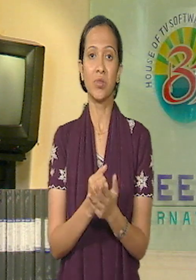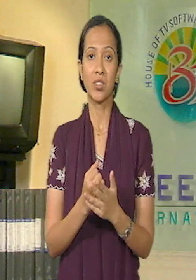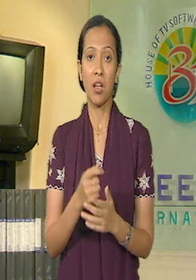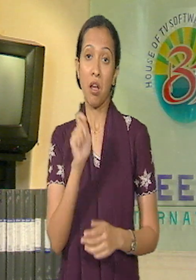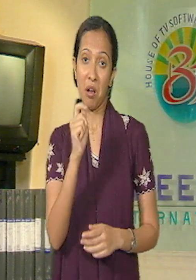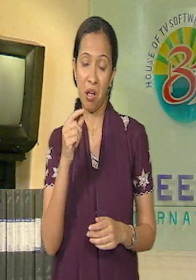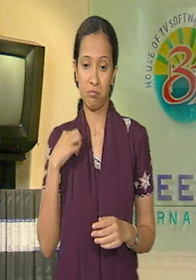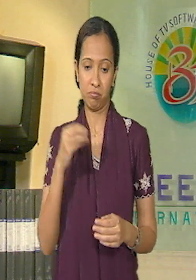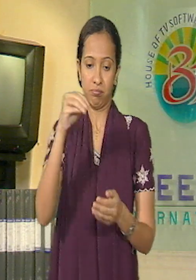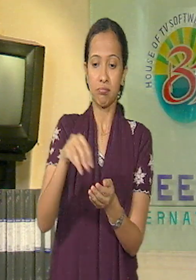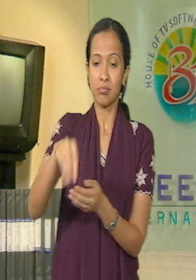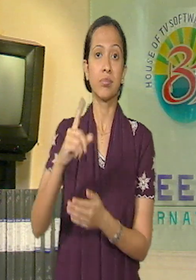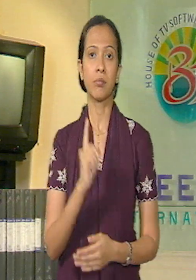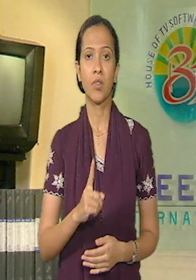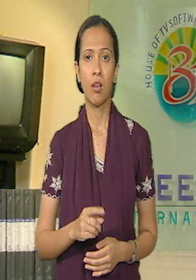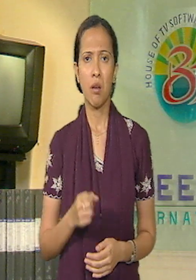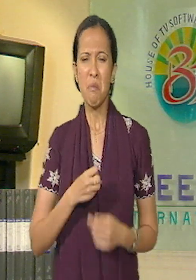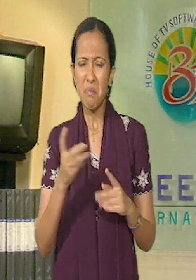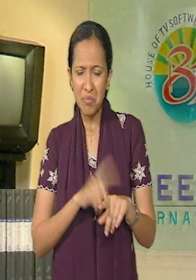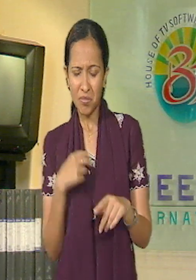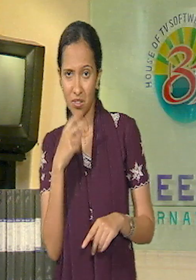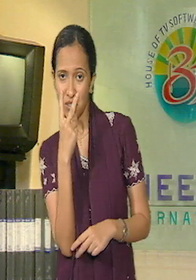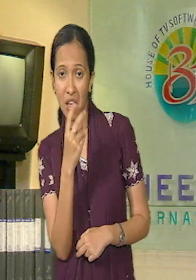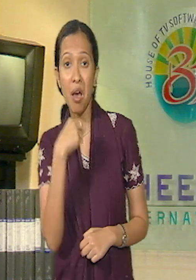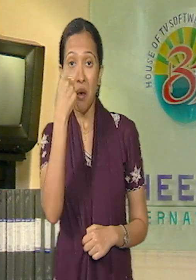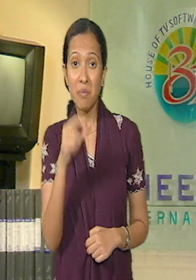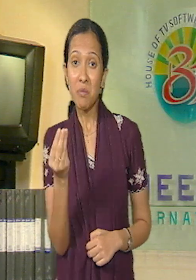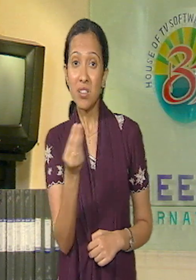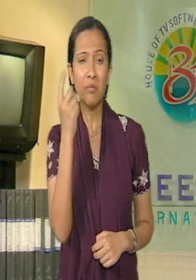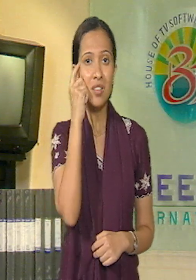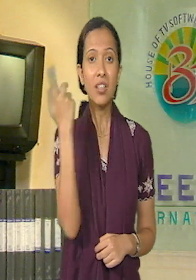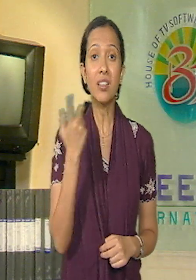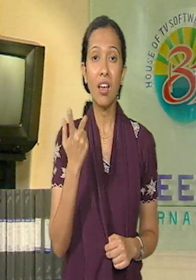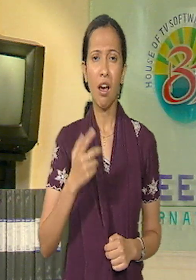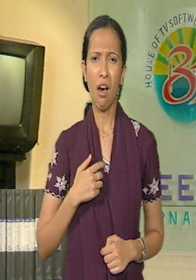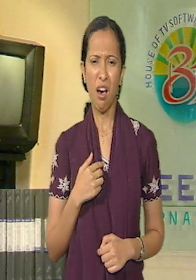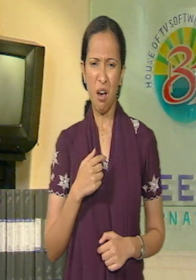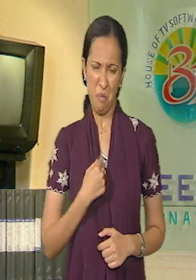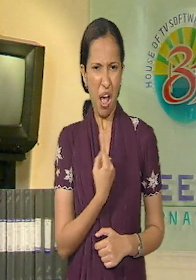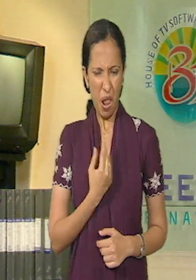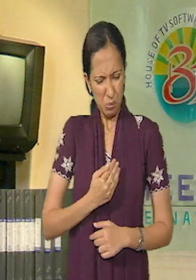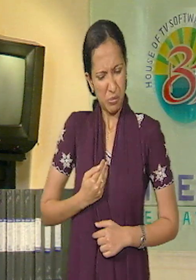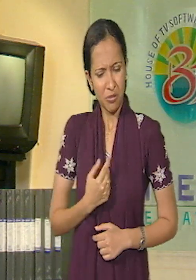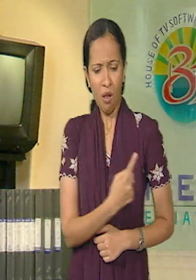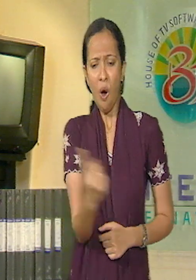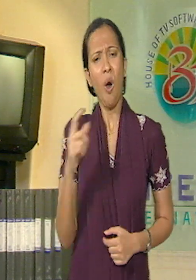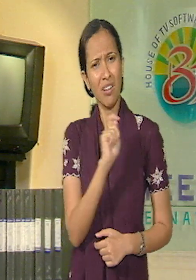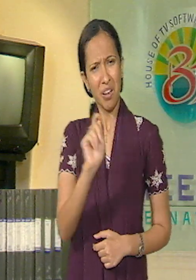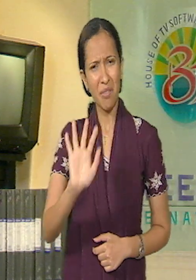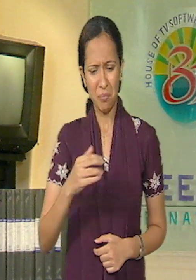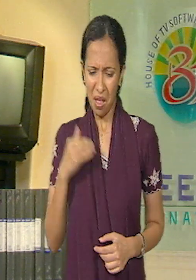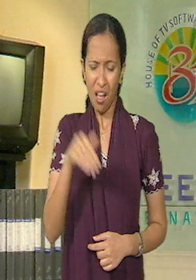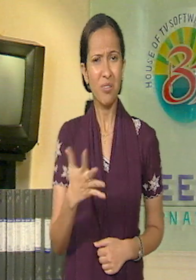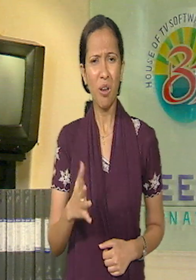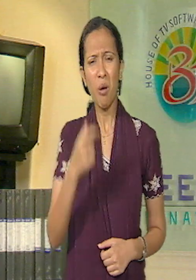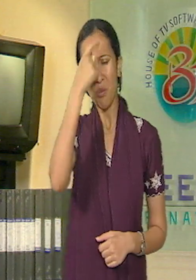महत्वपूर्ण होता है दोस्तों। परंतु कई बार मैं देखता हूं कि कुछ लोग ऐसा सोचना शुरू करते हैं कि यदि मैं अकेला इस कार्य को ना